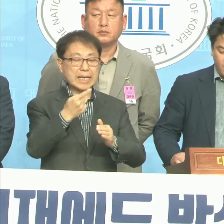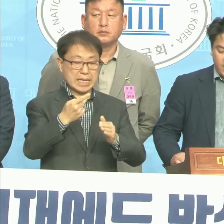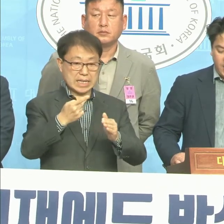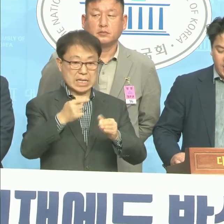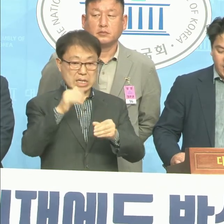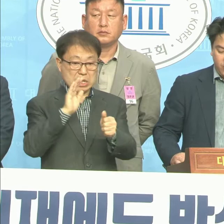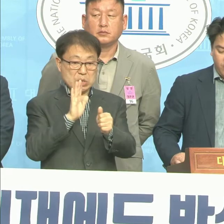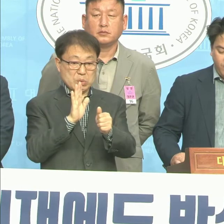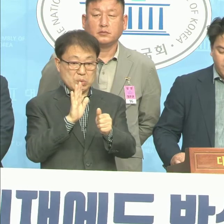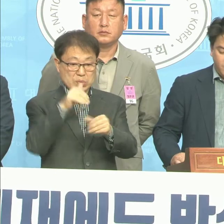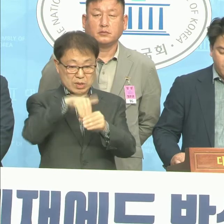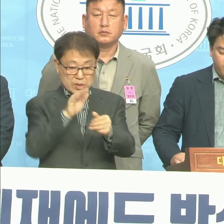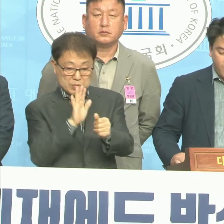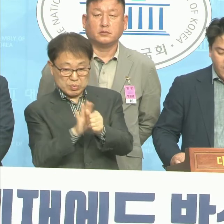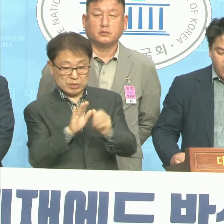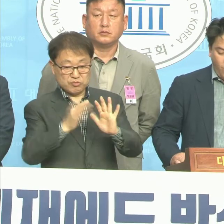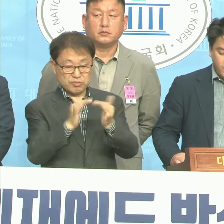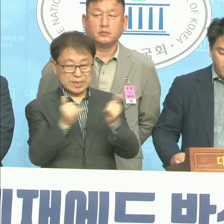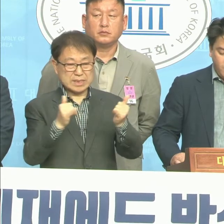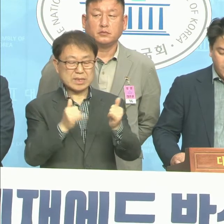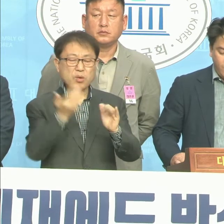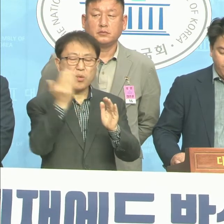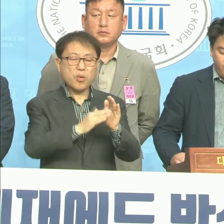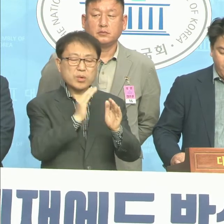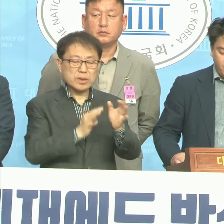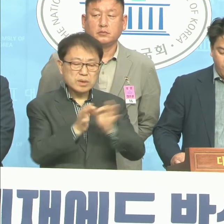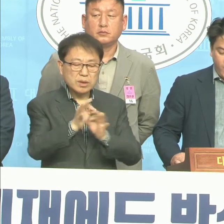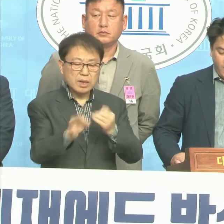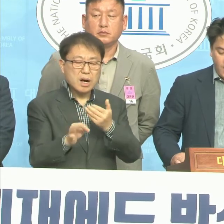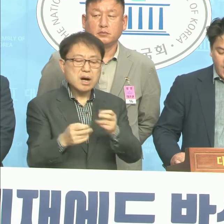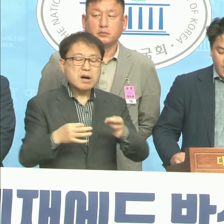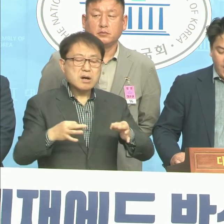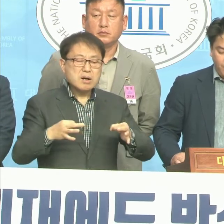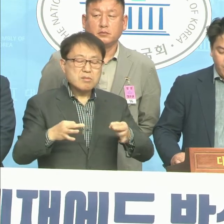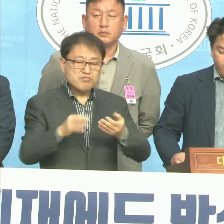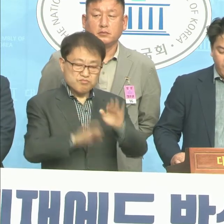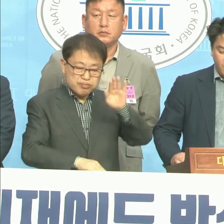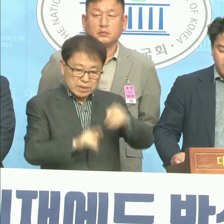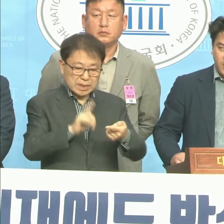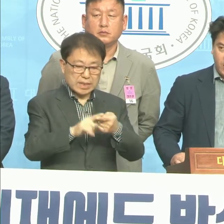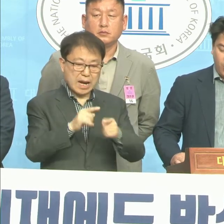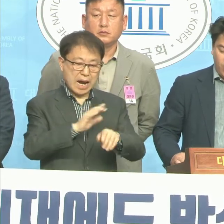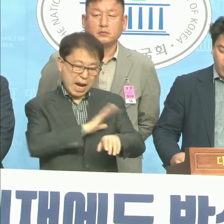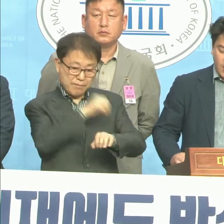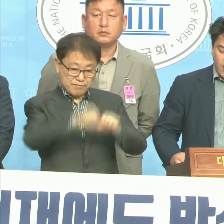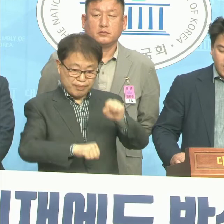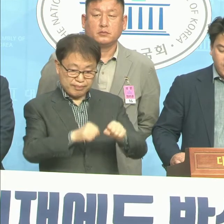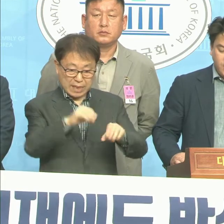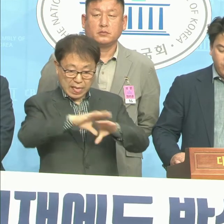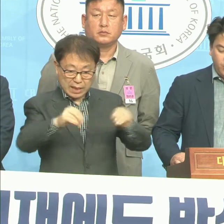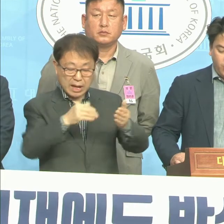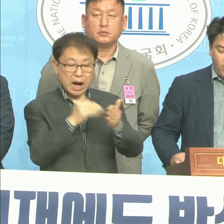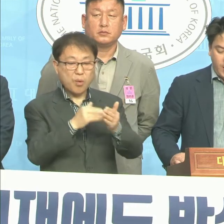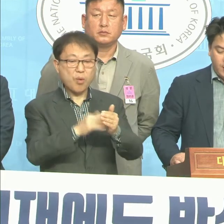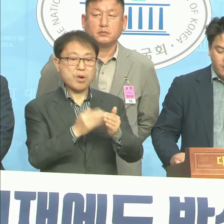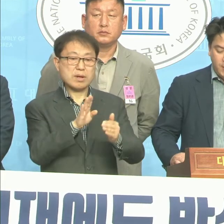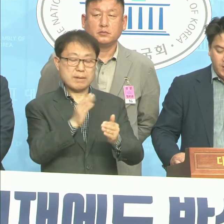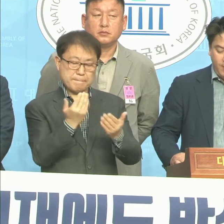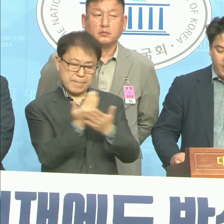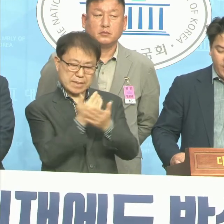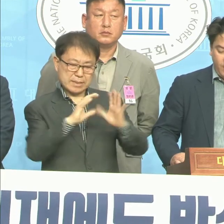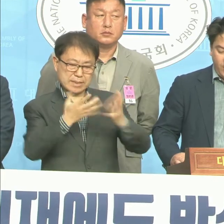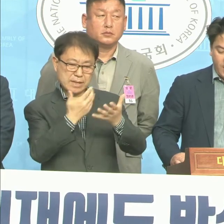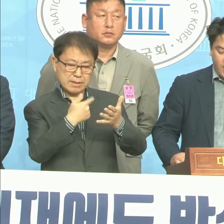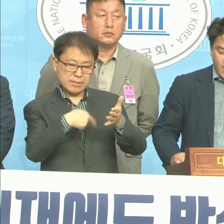지지해 준다 대다수의 국민들은 공정 경제와 불평등과 갑질 문화를 근절하고 선진국으로 도약하는